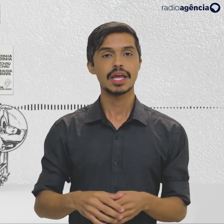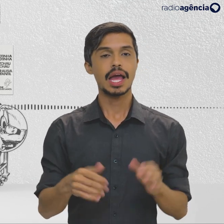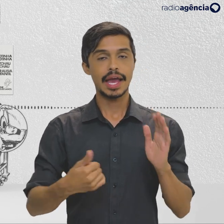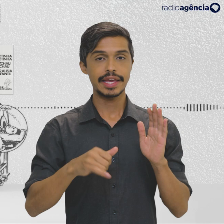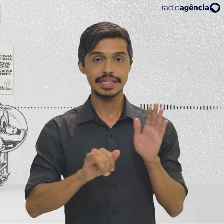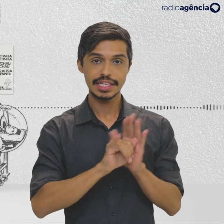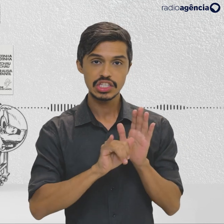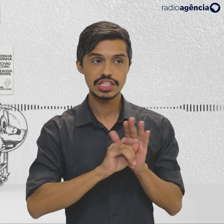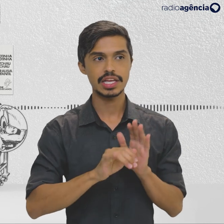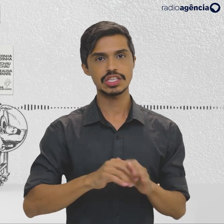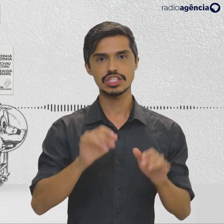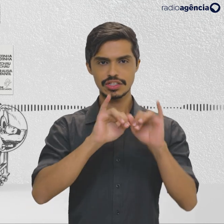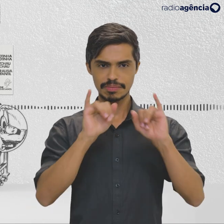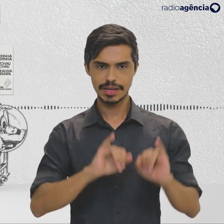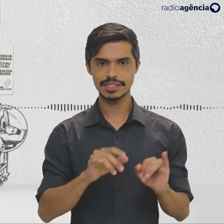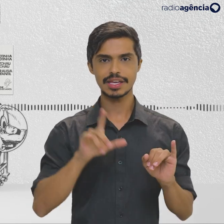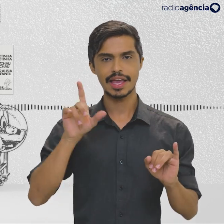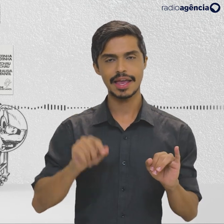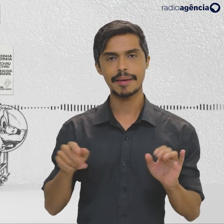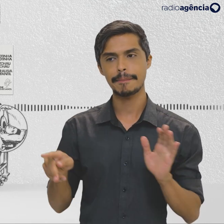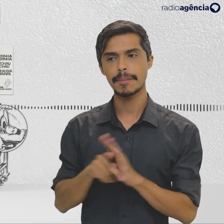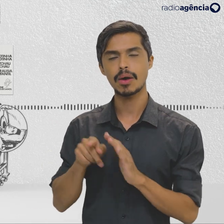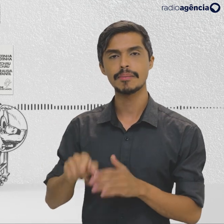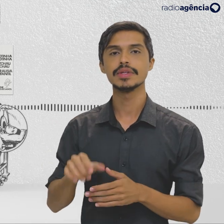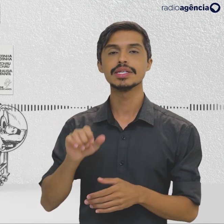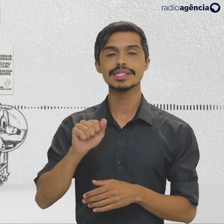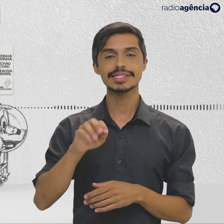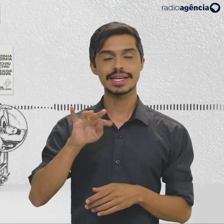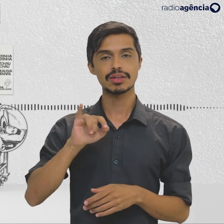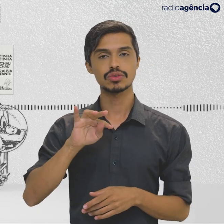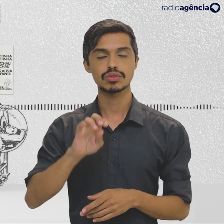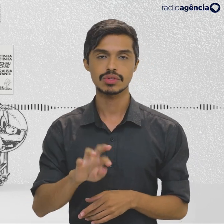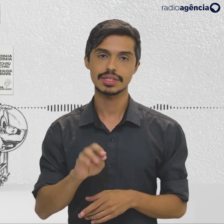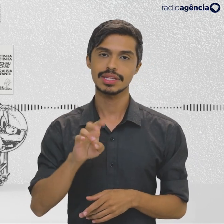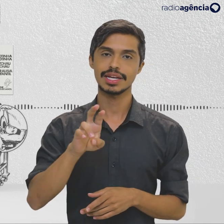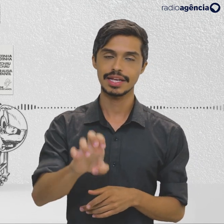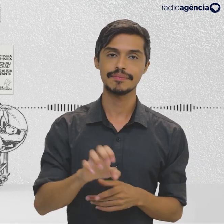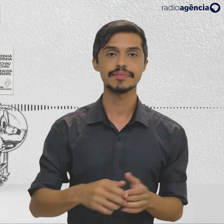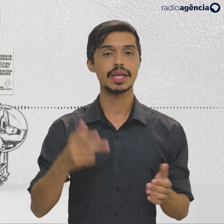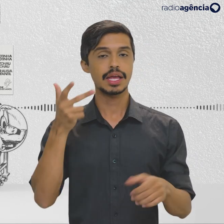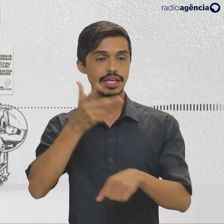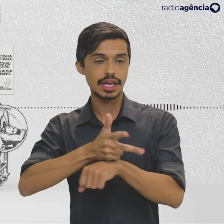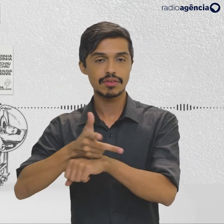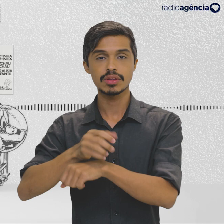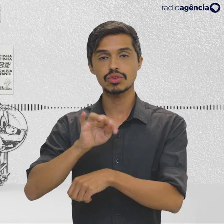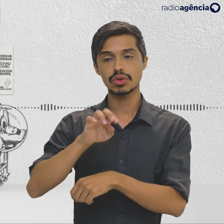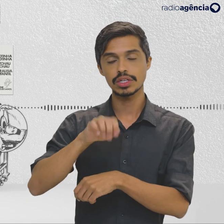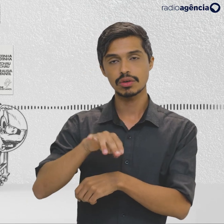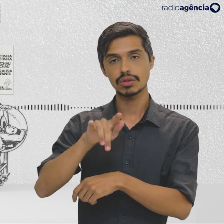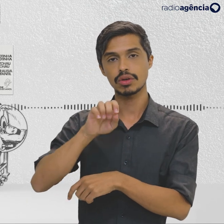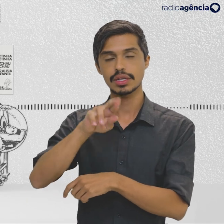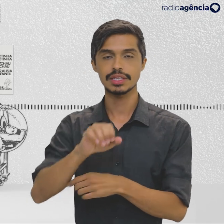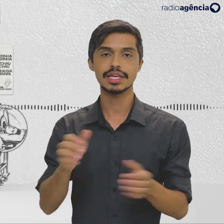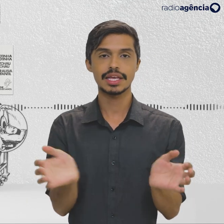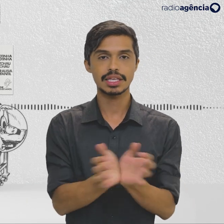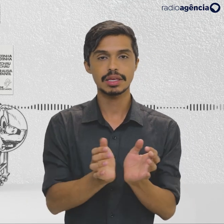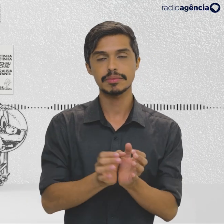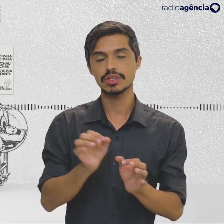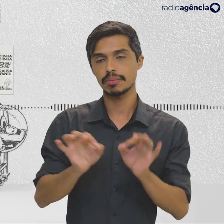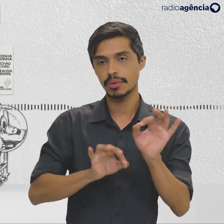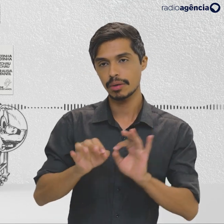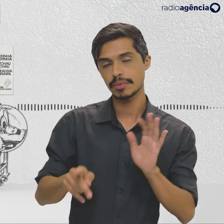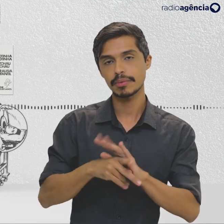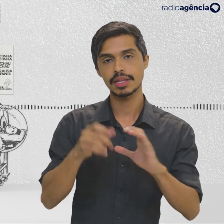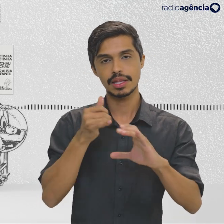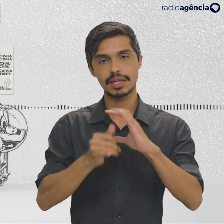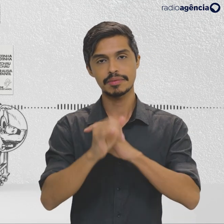sonora e a sonoplastia do podcast são feitas pelo jaon Sodré A gravação é feita por Tony Godói e a equipe de operação